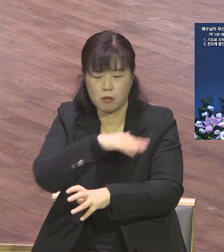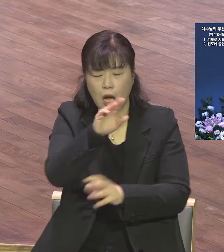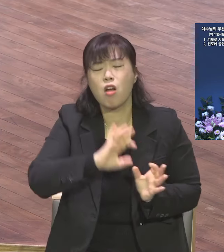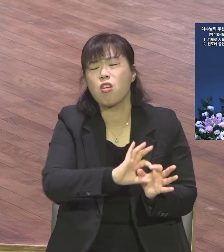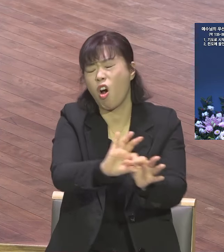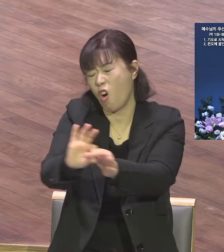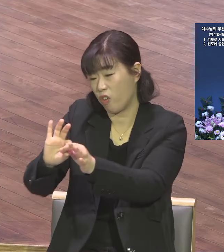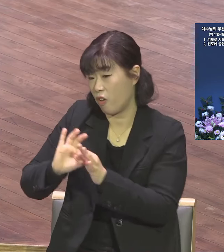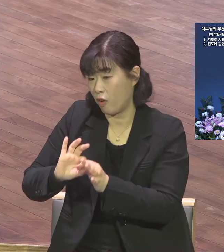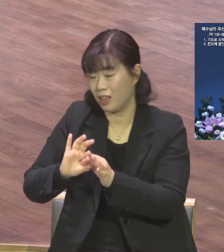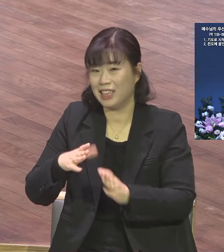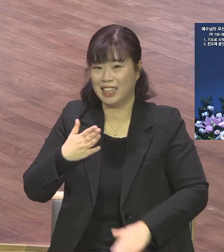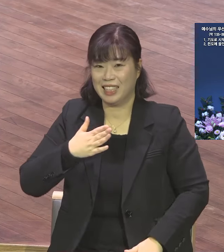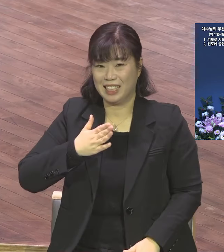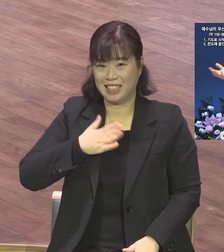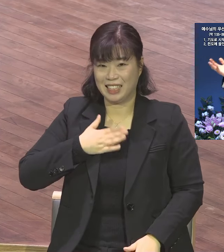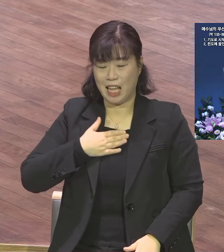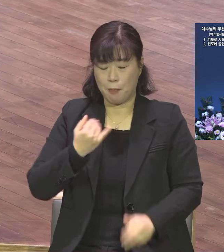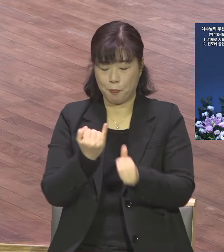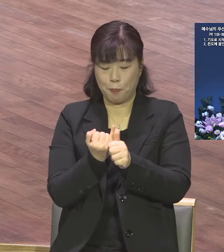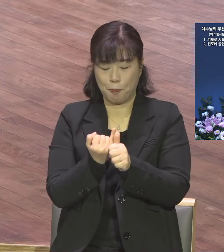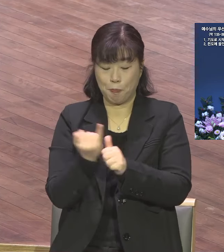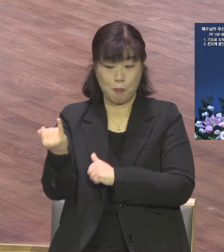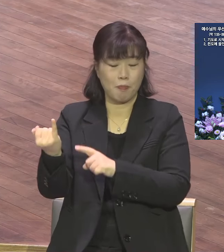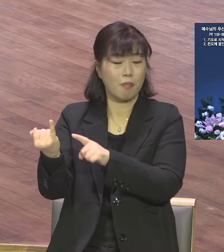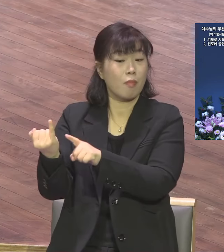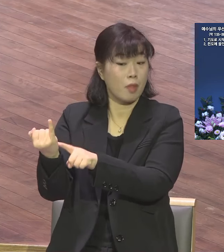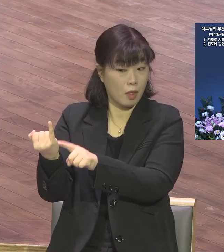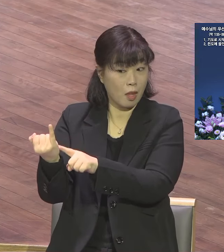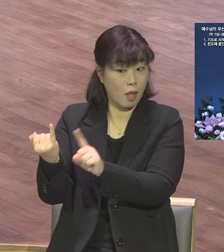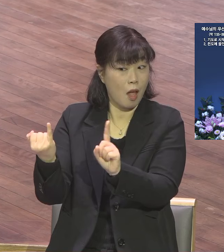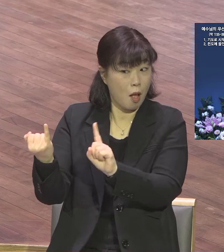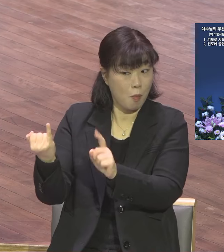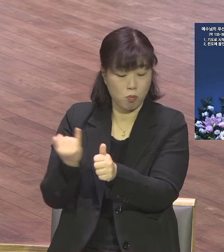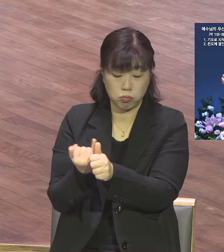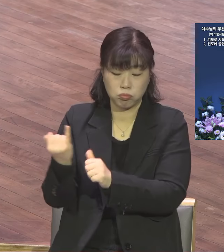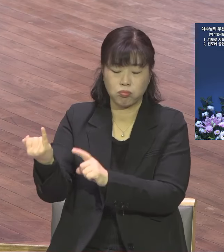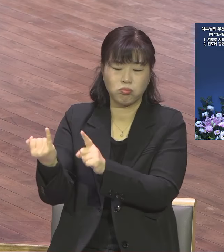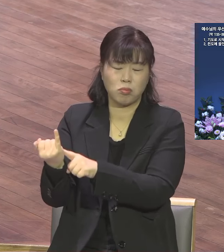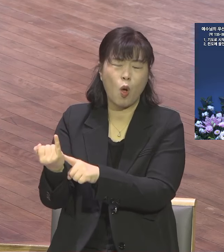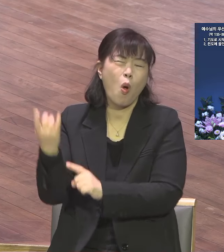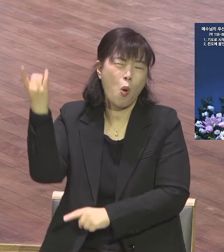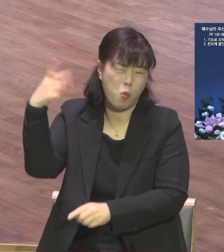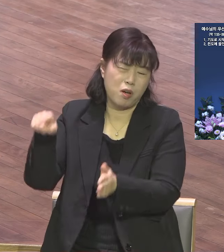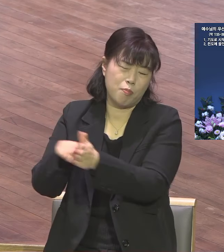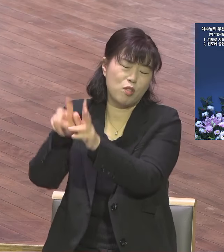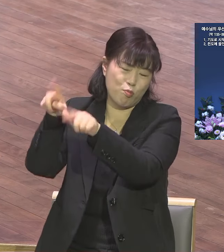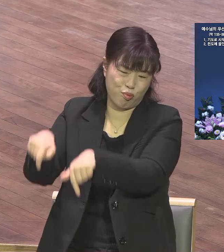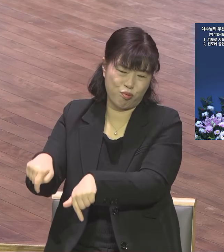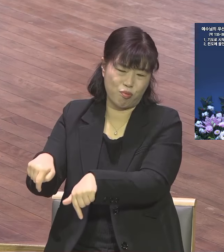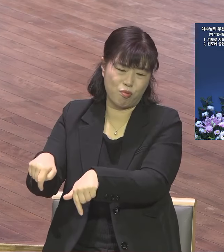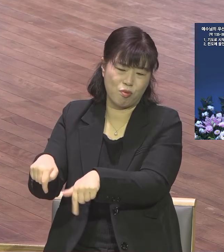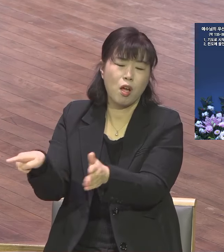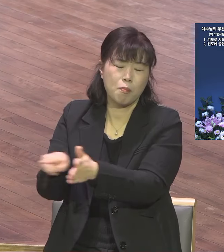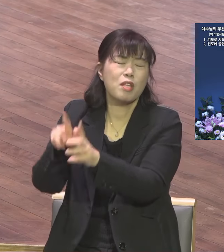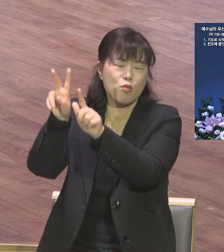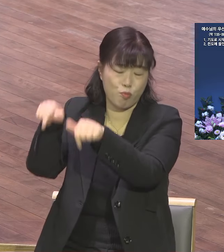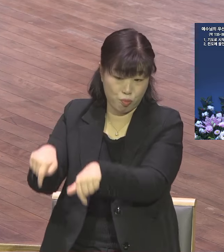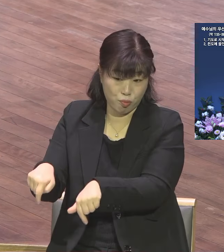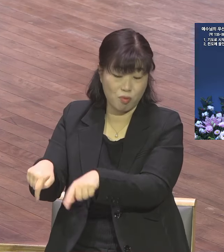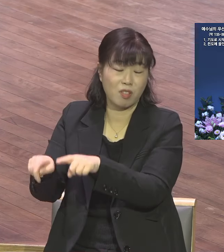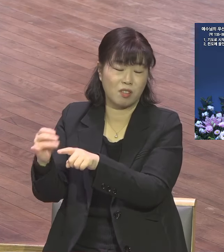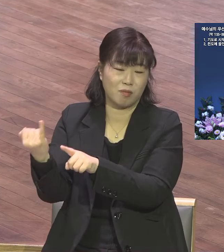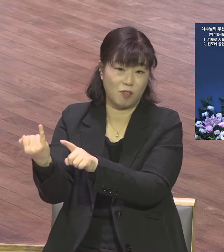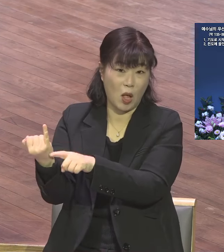연애가 결혼했는데 결혼해보니까 안 믿는 집이라. 안 믿는 집이에요. 그런데 보니까 풍산